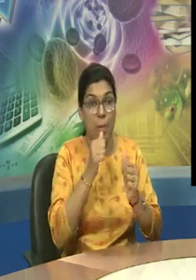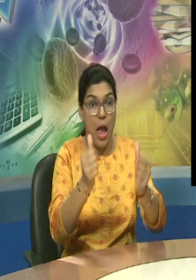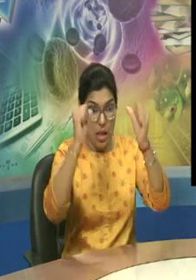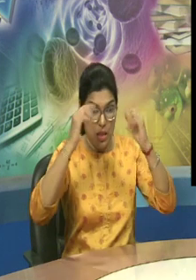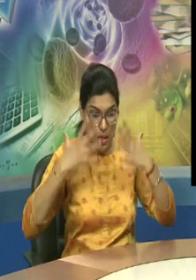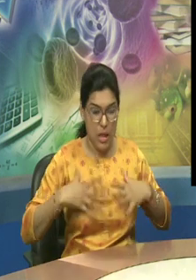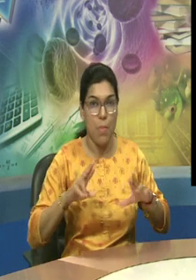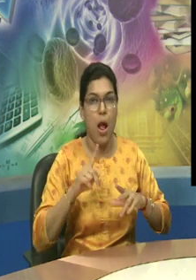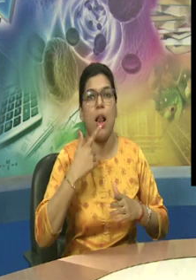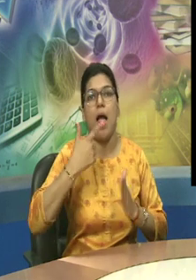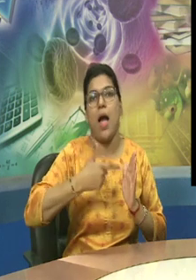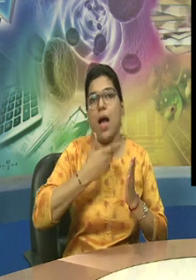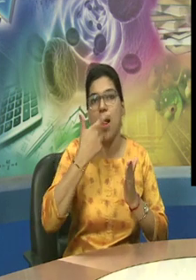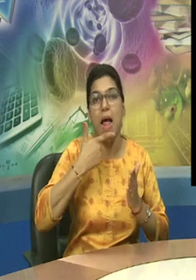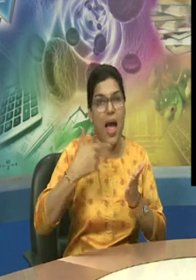रंग लिया है।